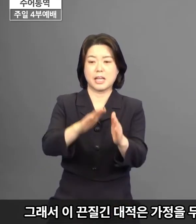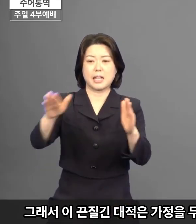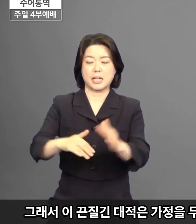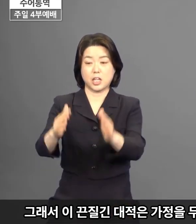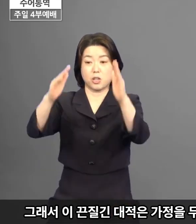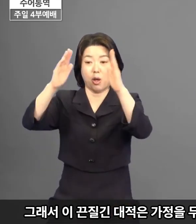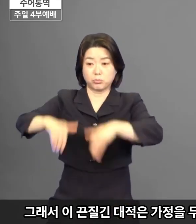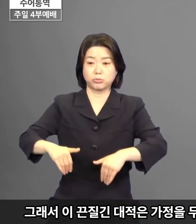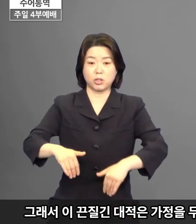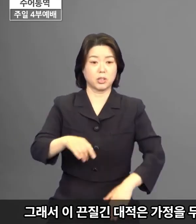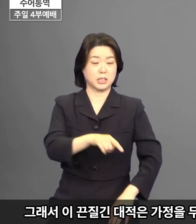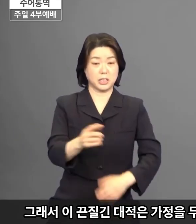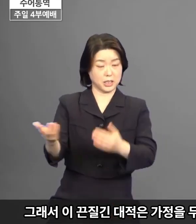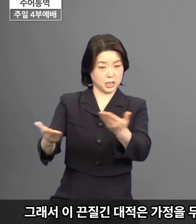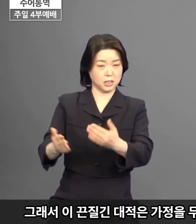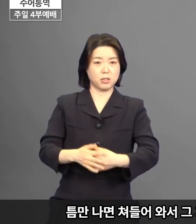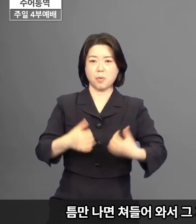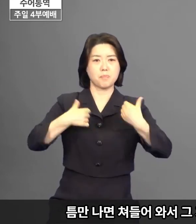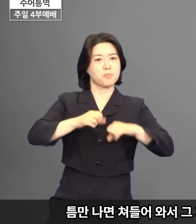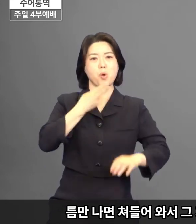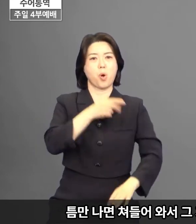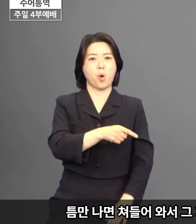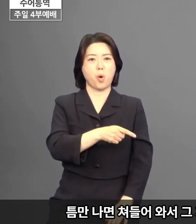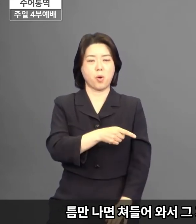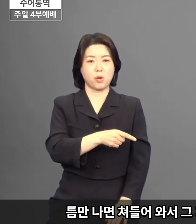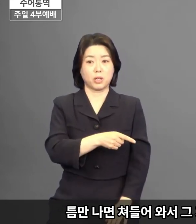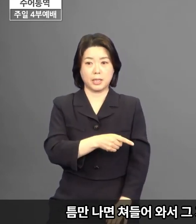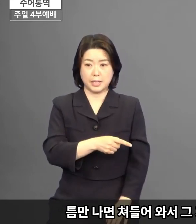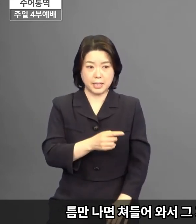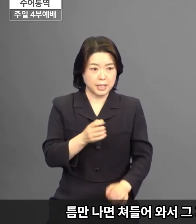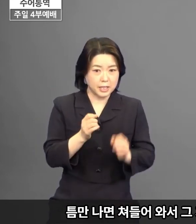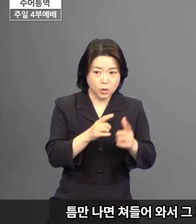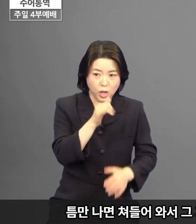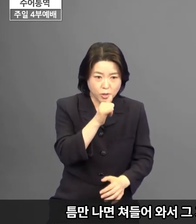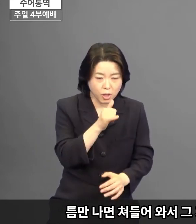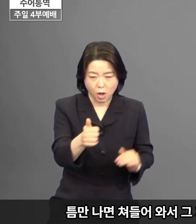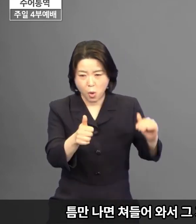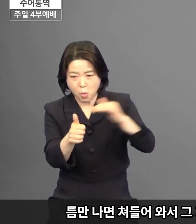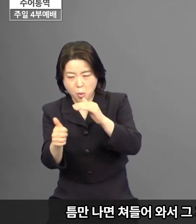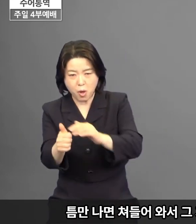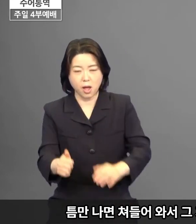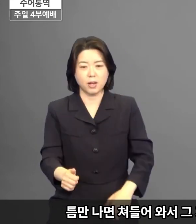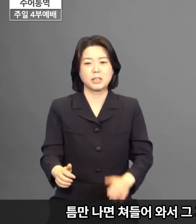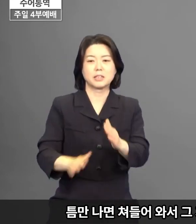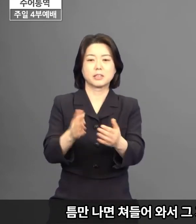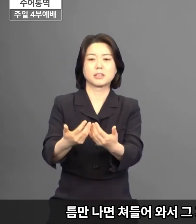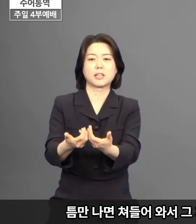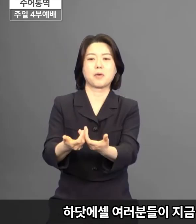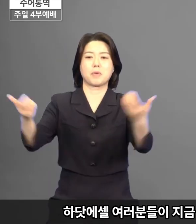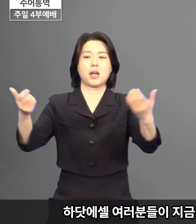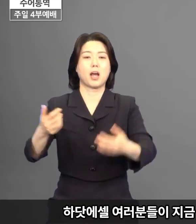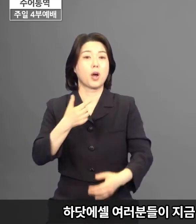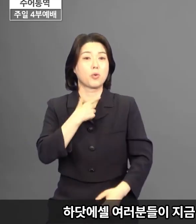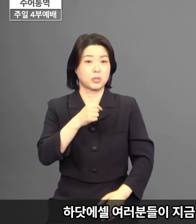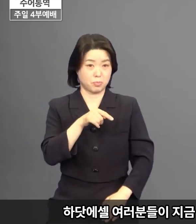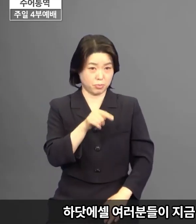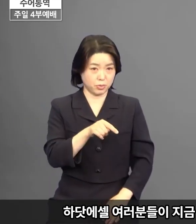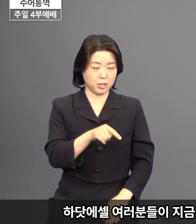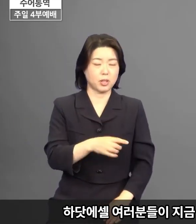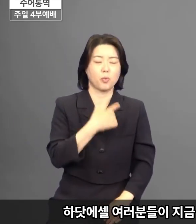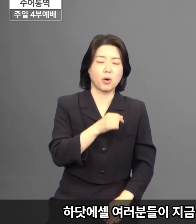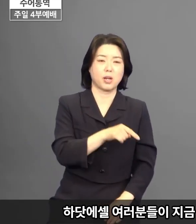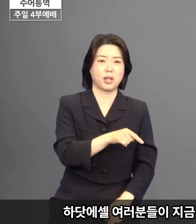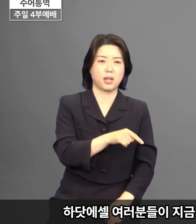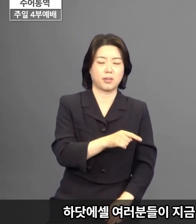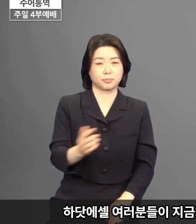것을 포기하는 법이 없습니다. 틈만 나면 쳐들어와서 그 가정을 갈라놓으려고 하는 것이 하닷에셀이에요. 여러분들이